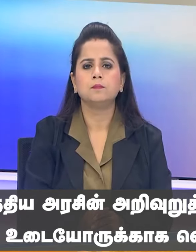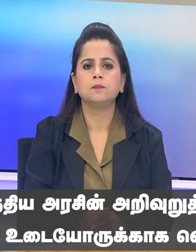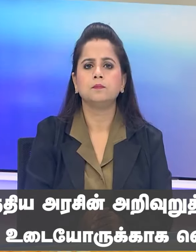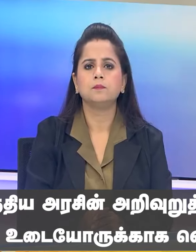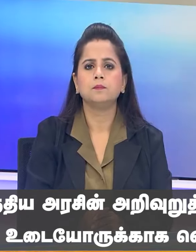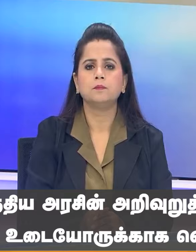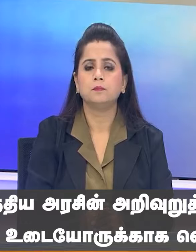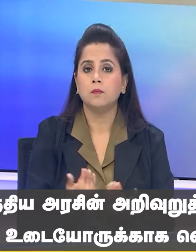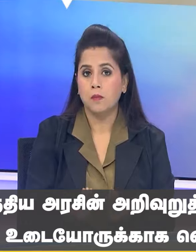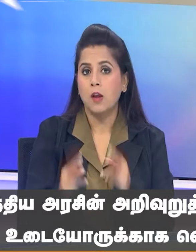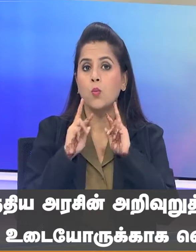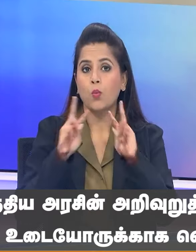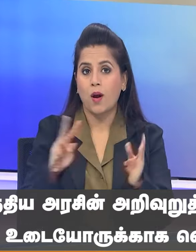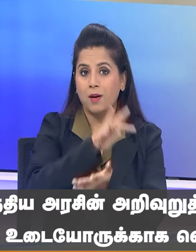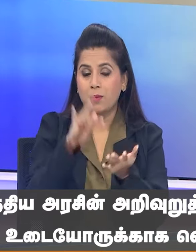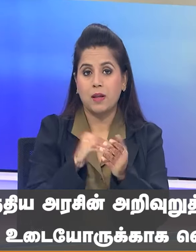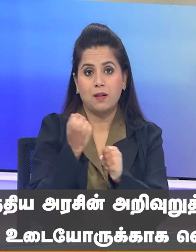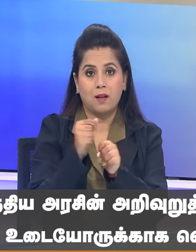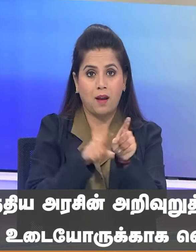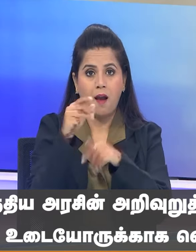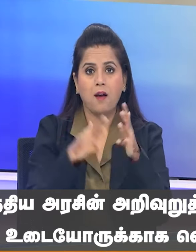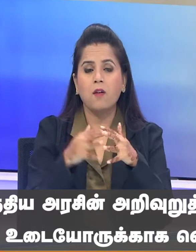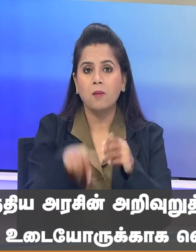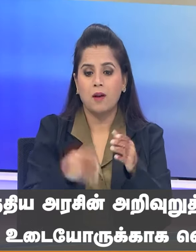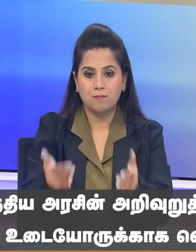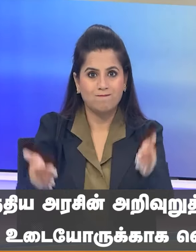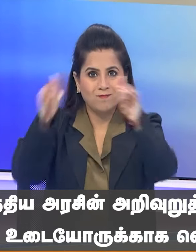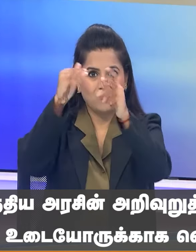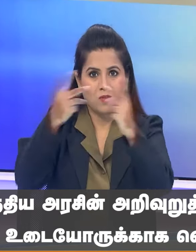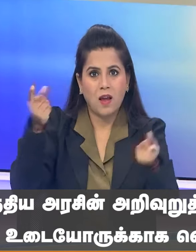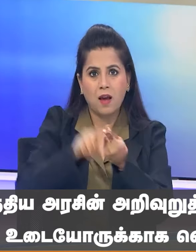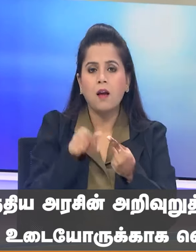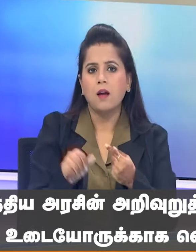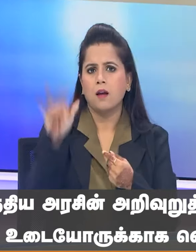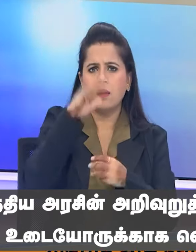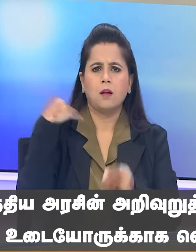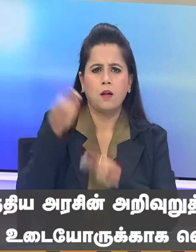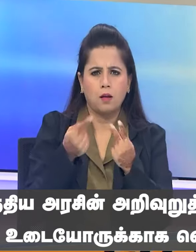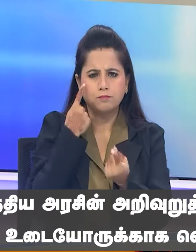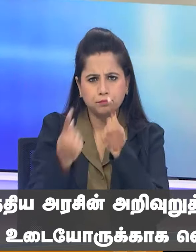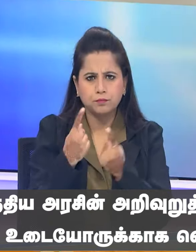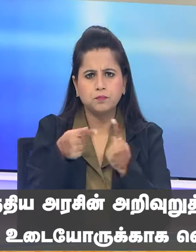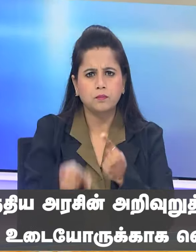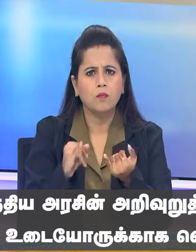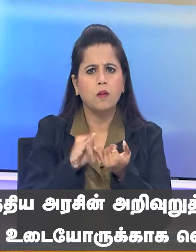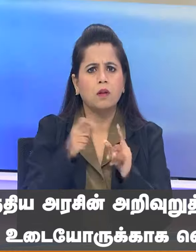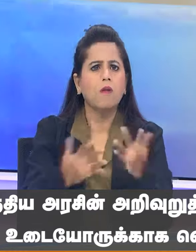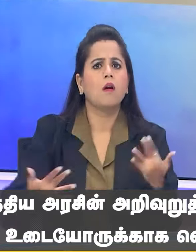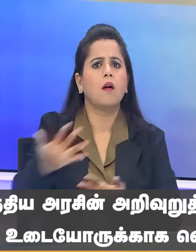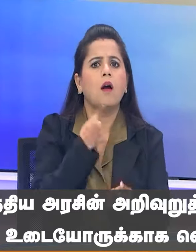था बात अब वाराणसी की जहां ज्ञानवापी स्थित वजू खाने का भारतीय पुरातत्व सर्वेक्षण द्वारा सर्वे कराने की मांग को